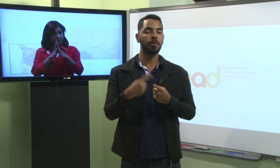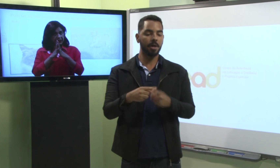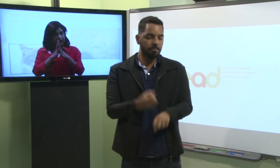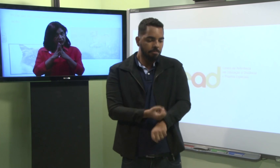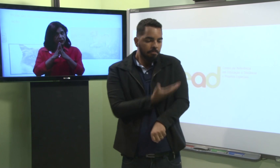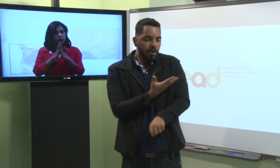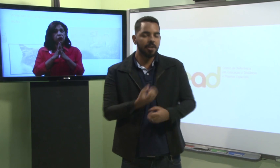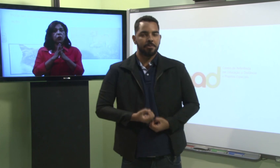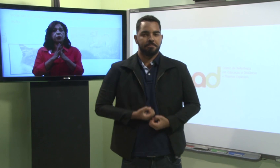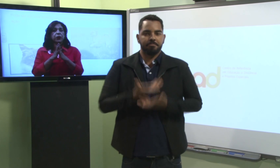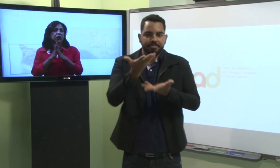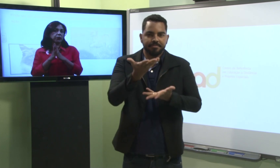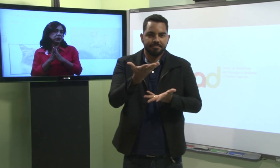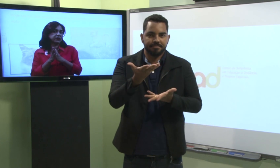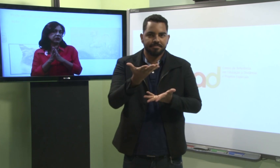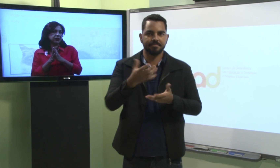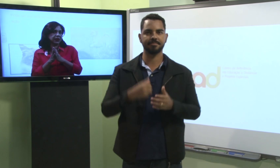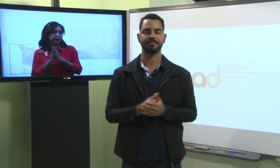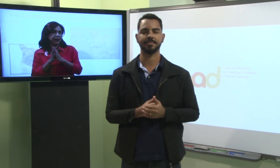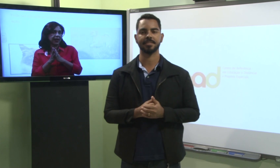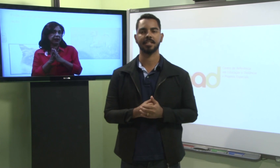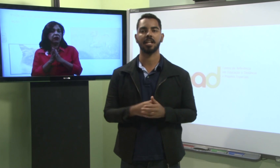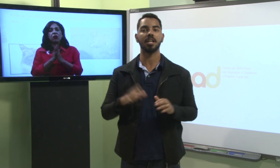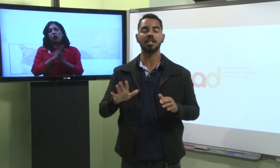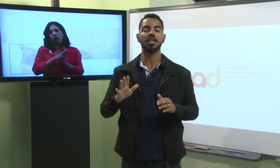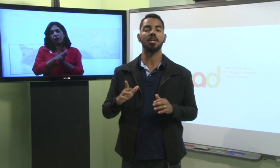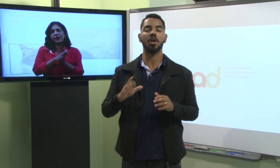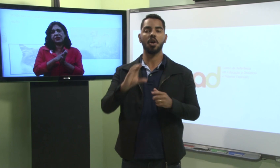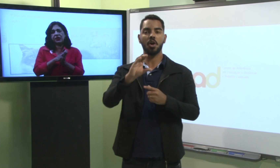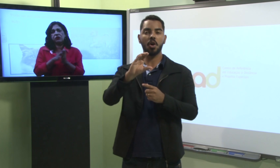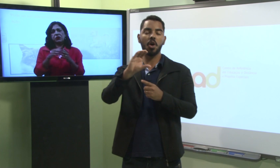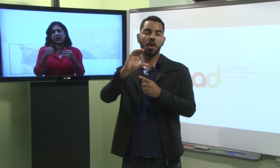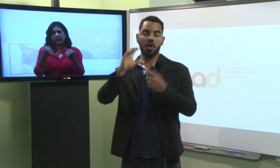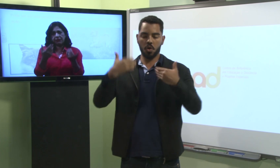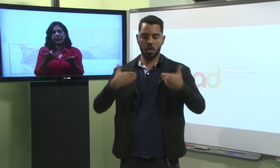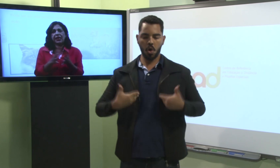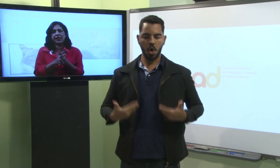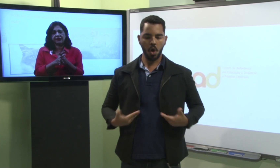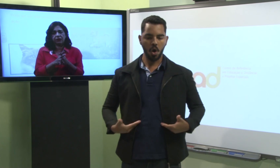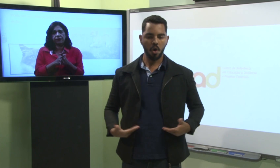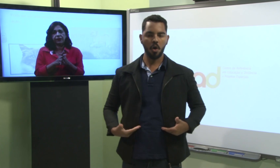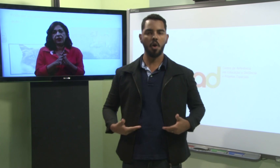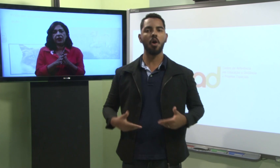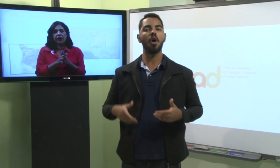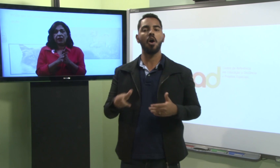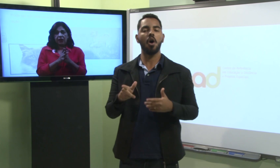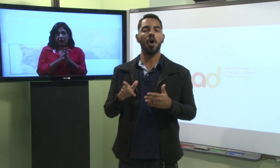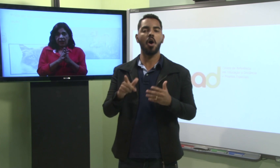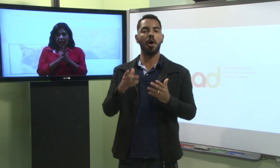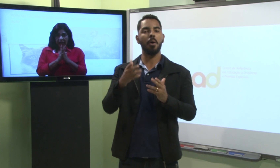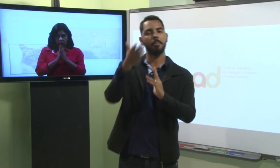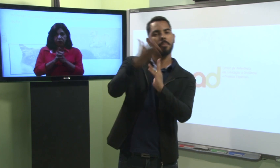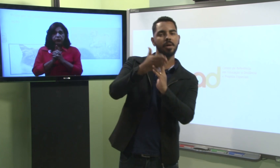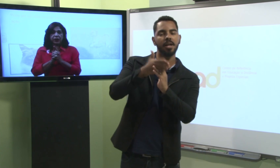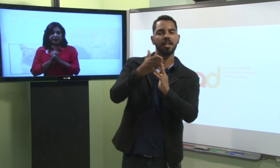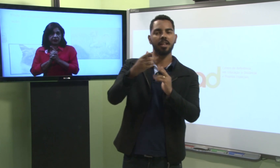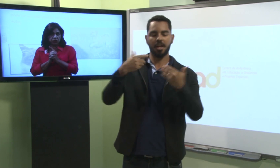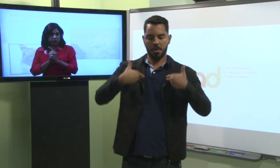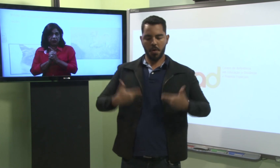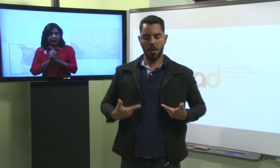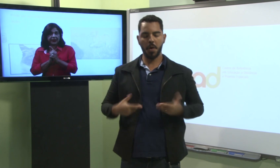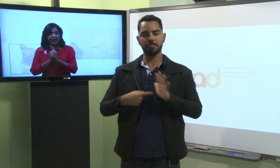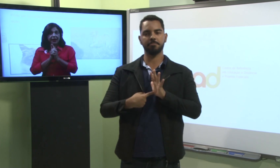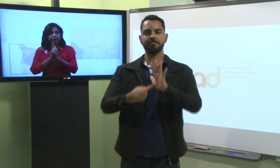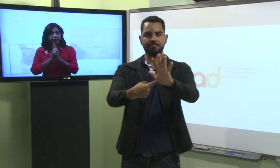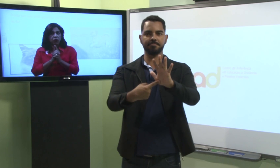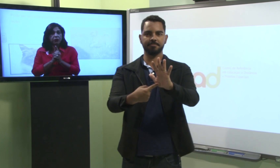parte específica do corpo em uma posição determinada ou fazendo uma determinada ação. A configuração de